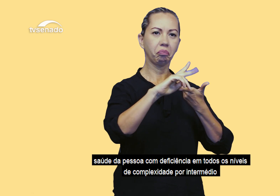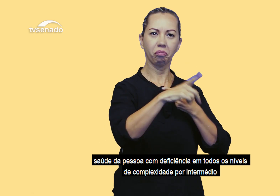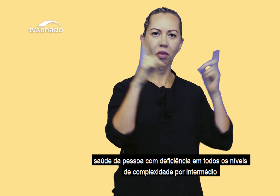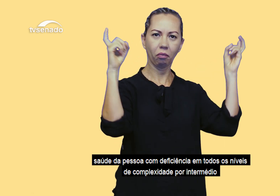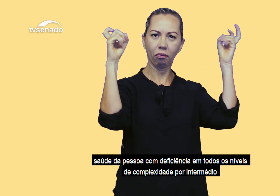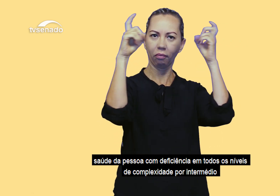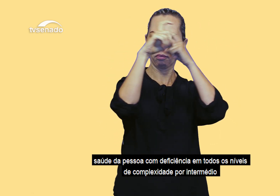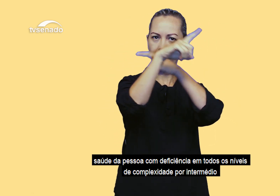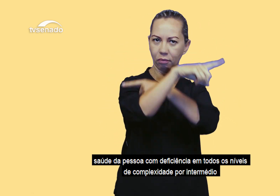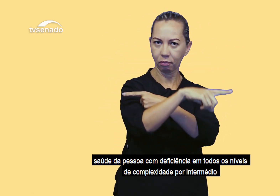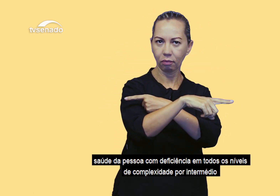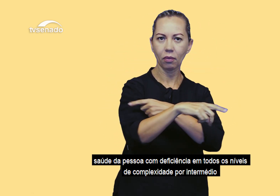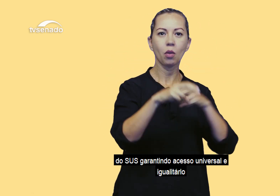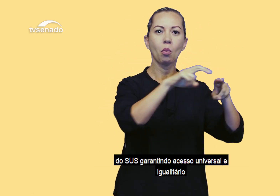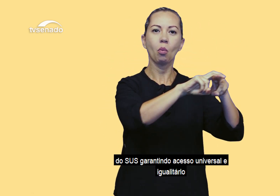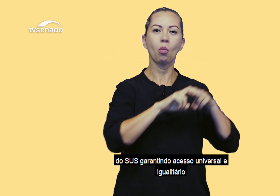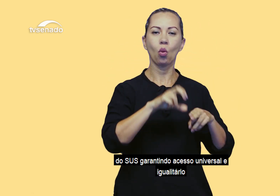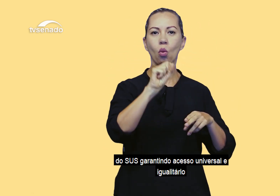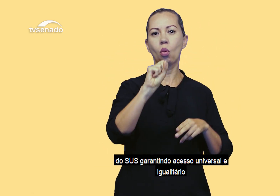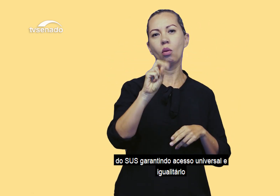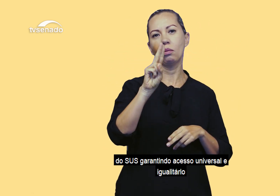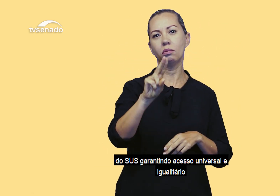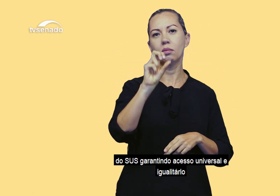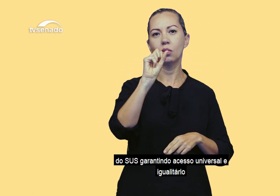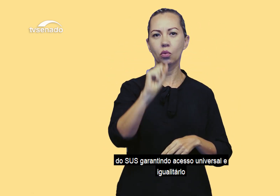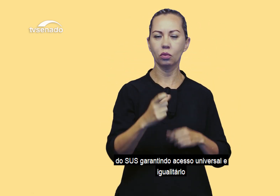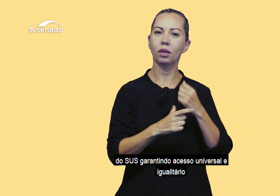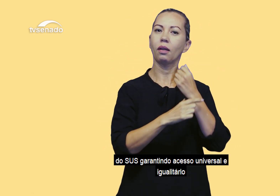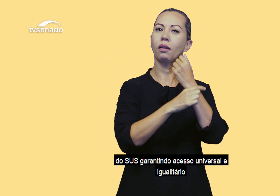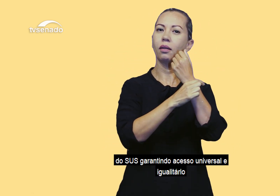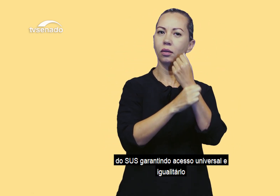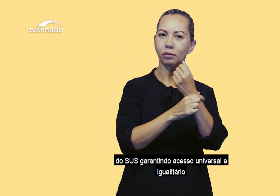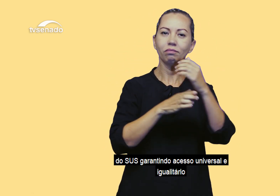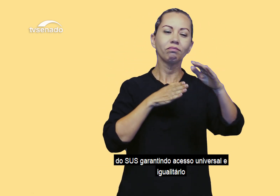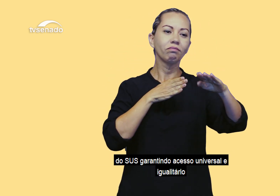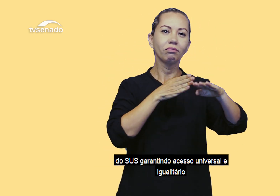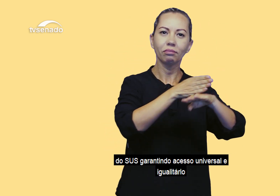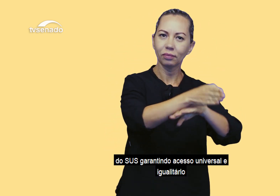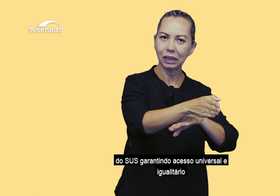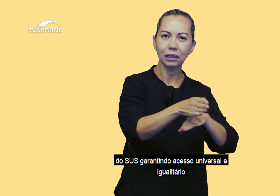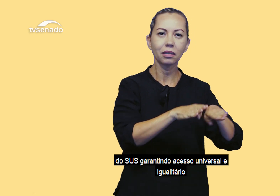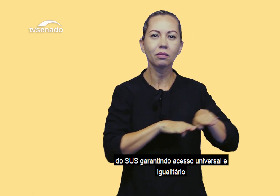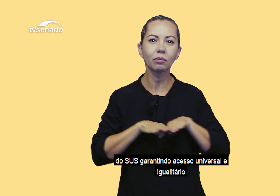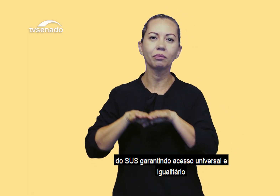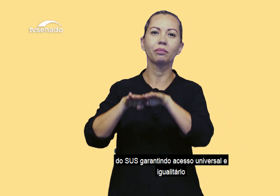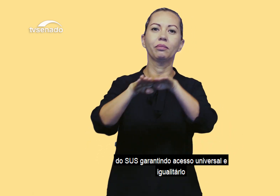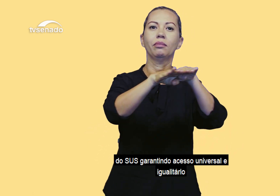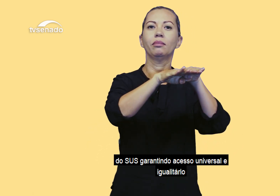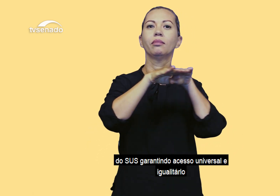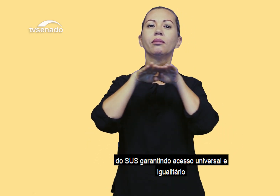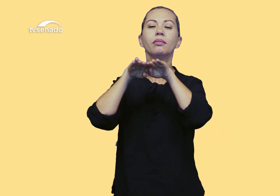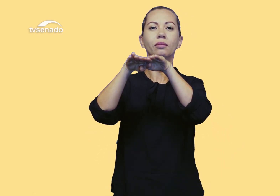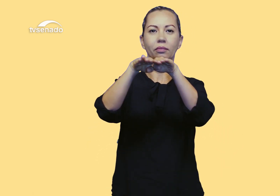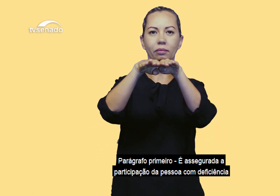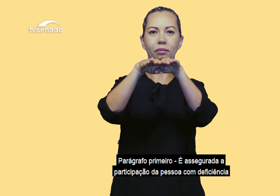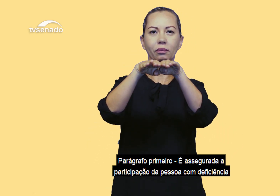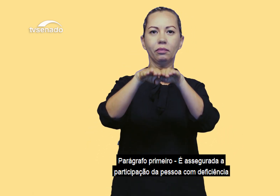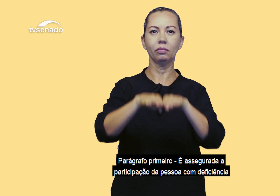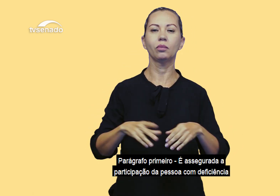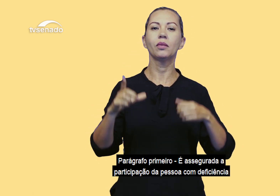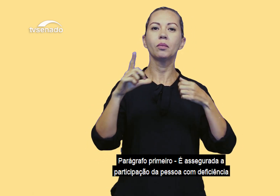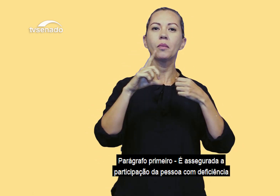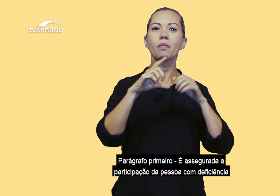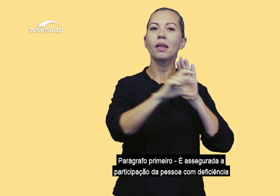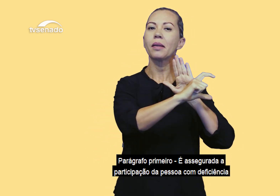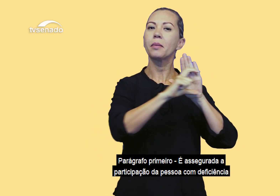complexidade, por intermédio do SUS, garantido acesso universal e igualitário. §